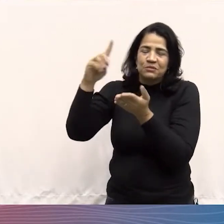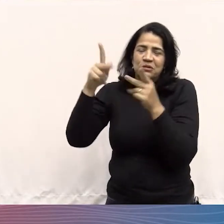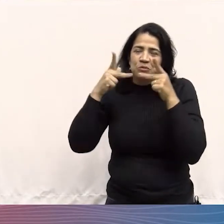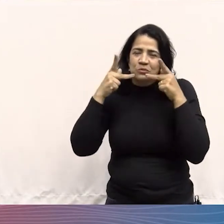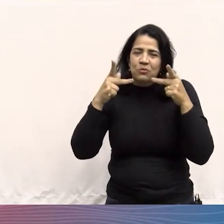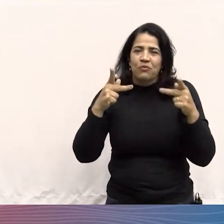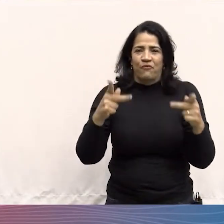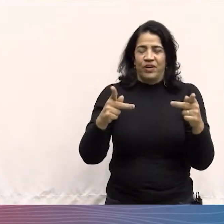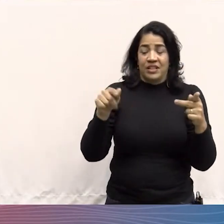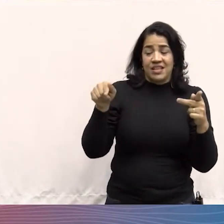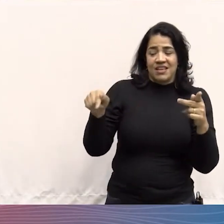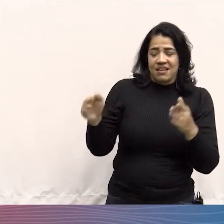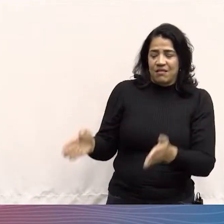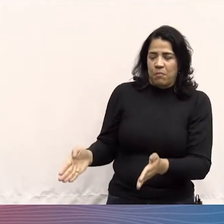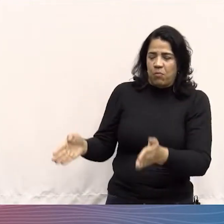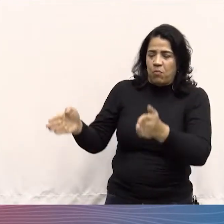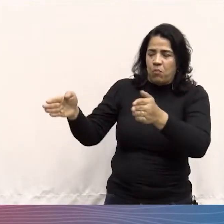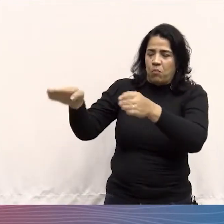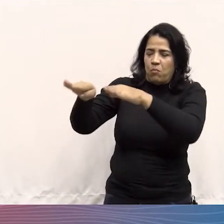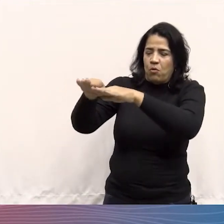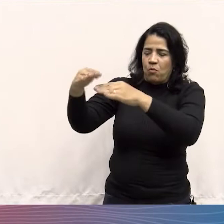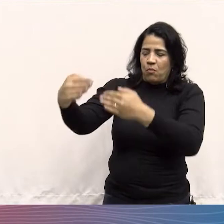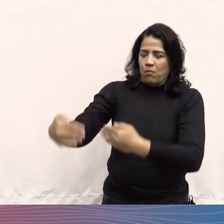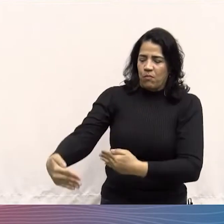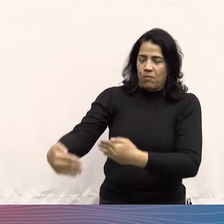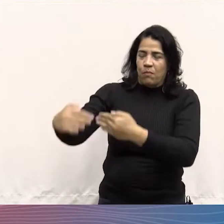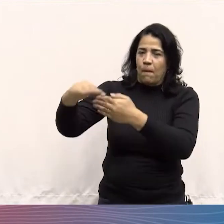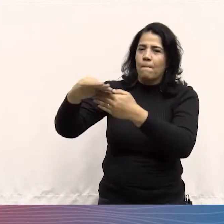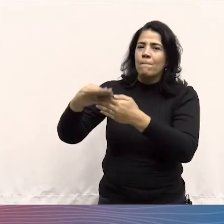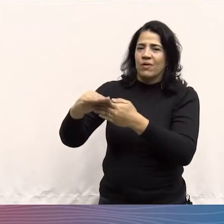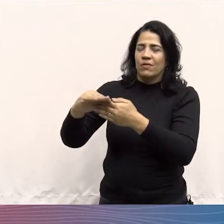Cristo e a igreja.